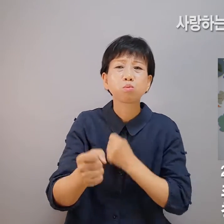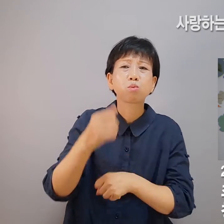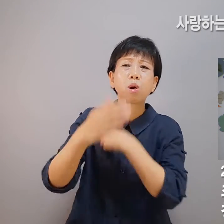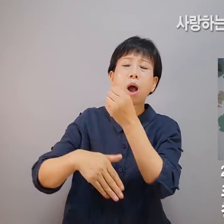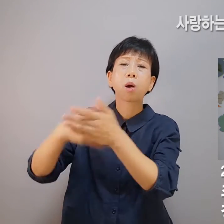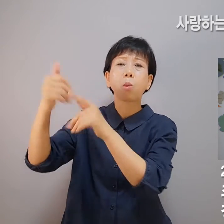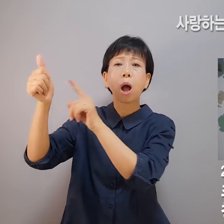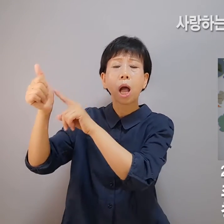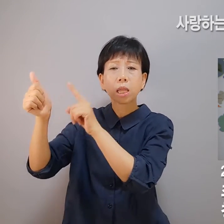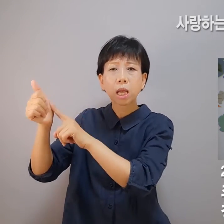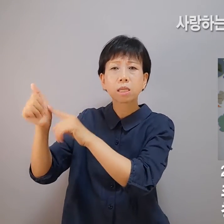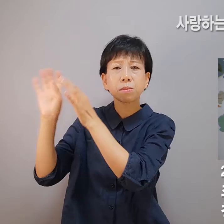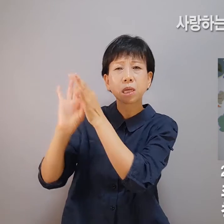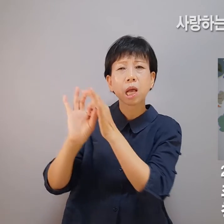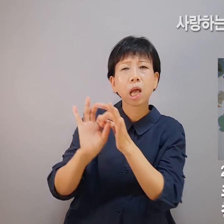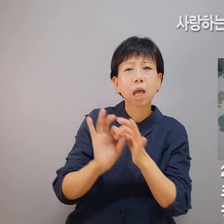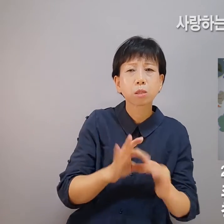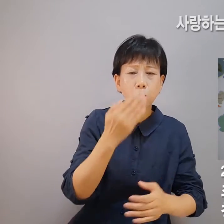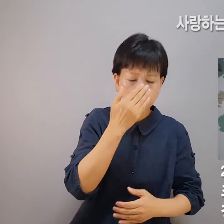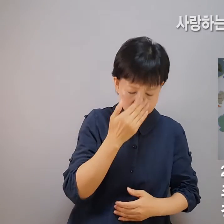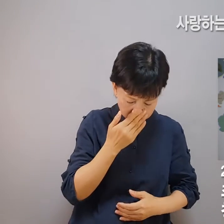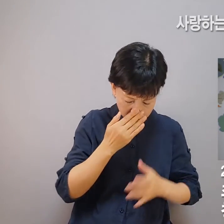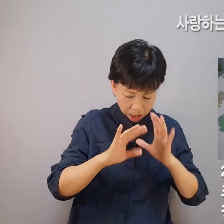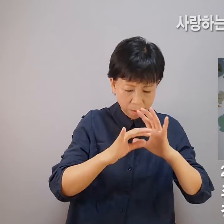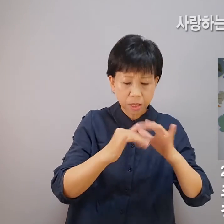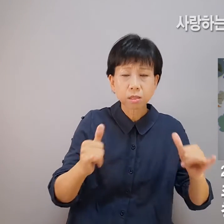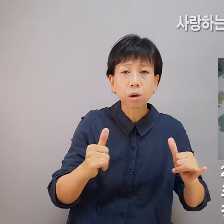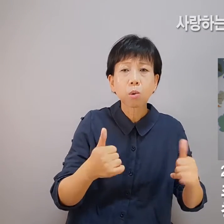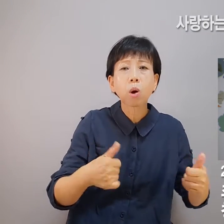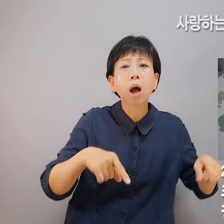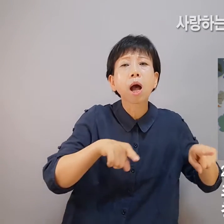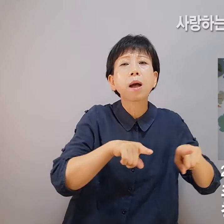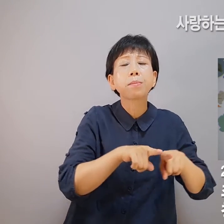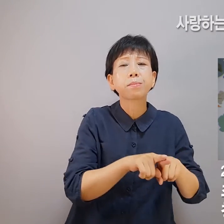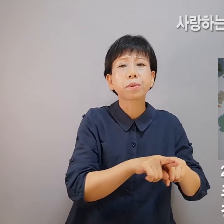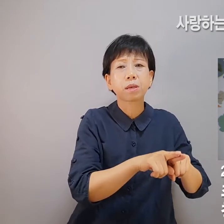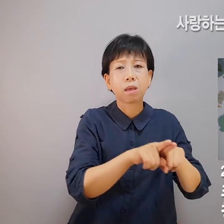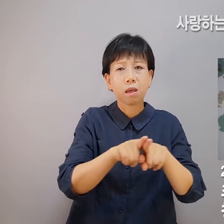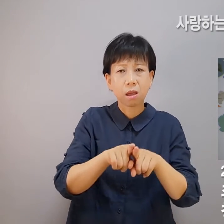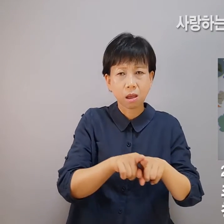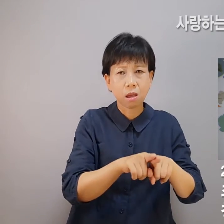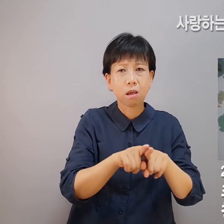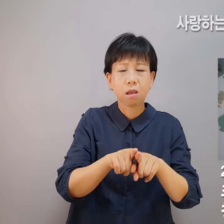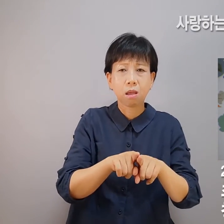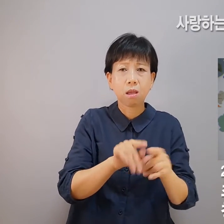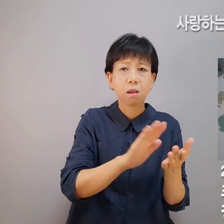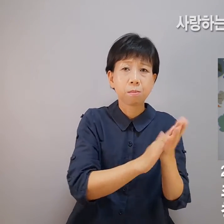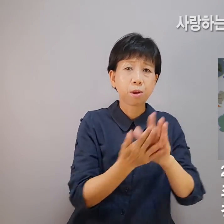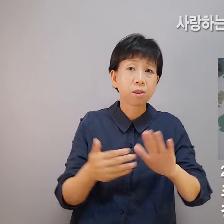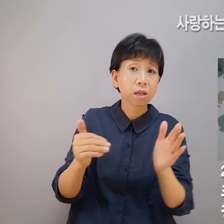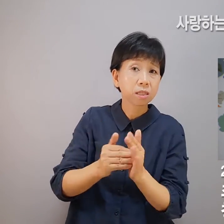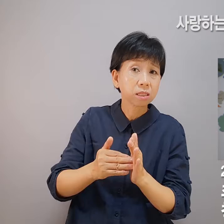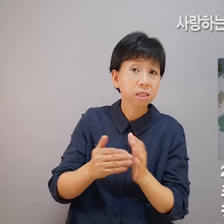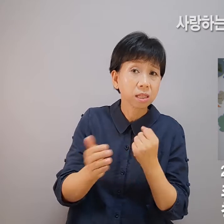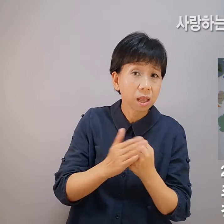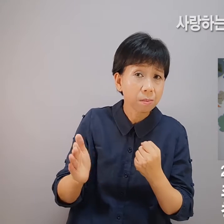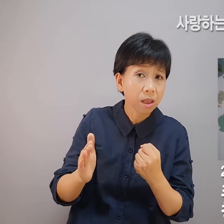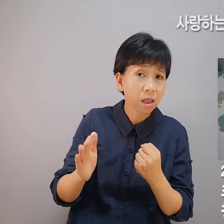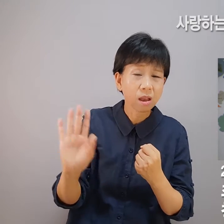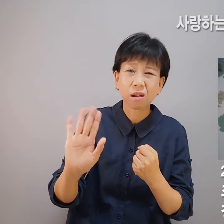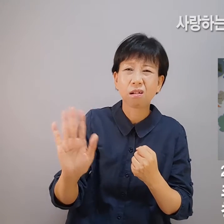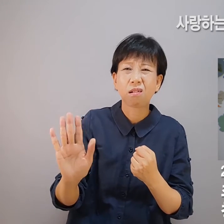계속해서 이스라엘 백성들과 함께 하시는 거죠. 변화되었기 때문이 아니에요.